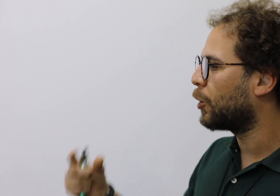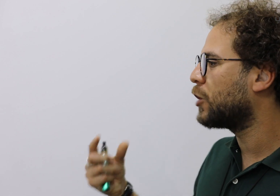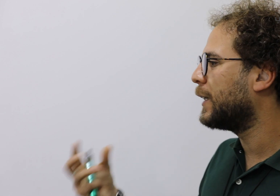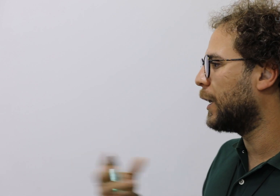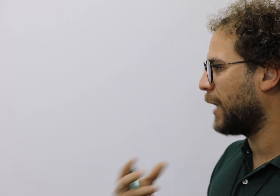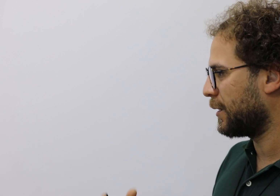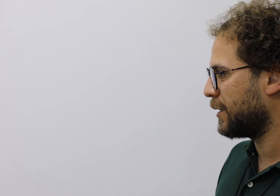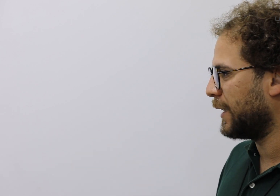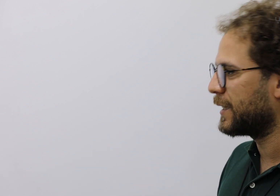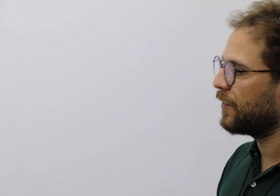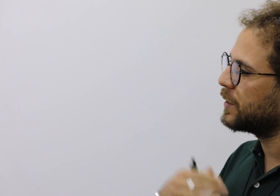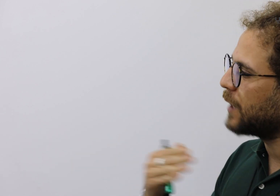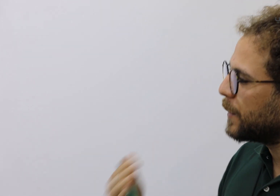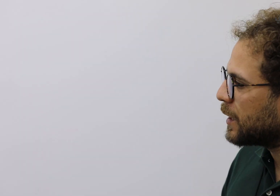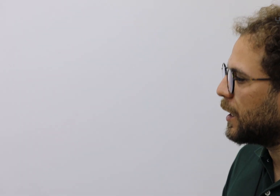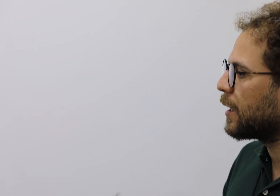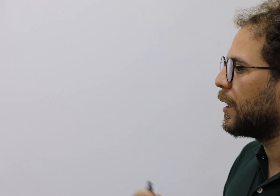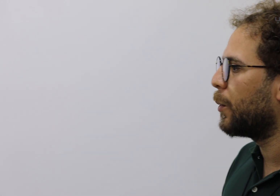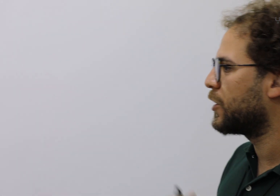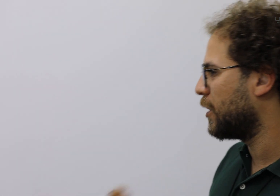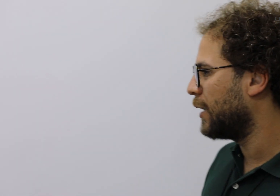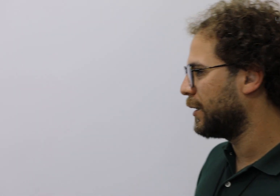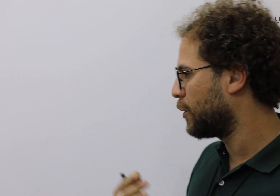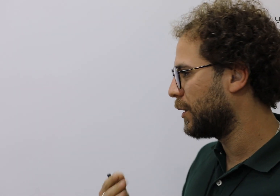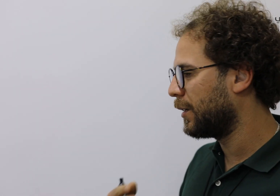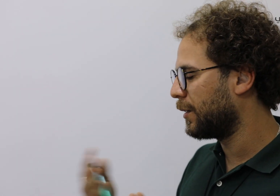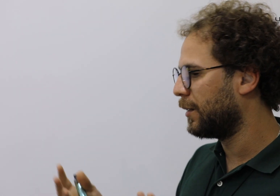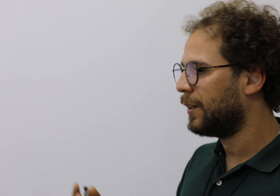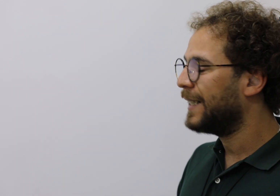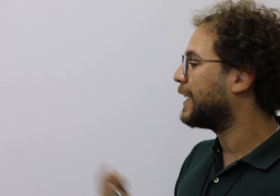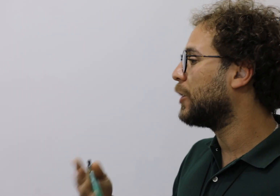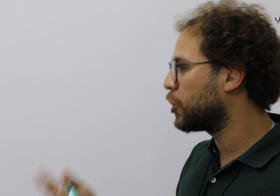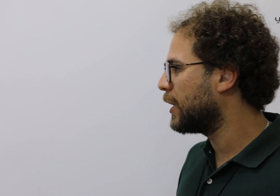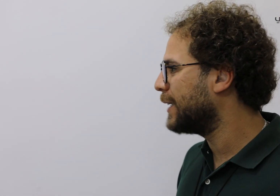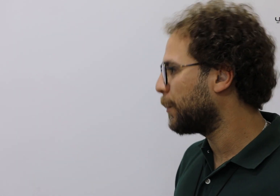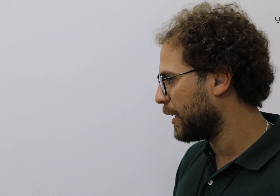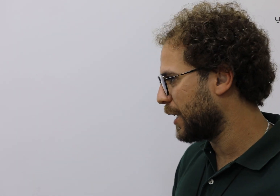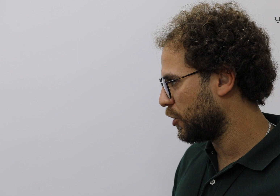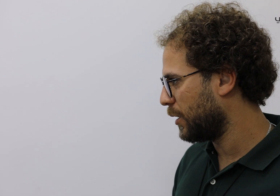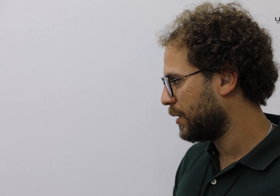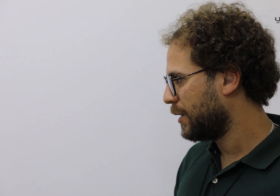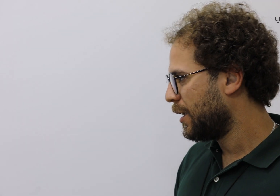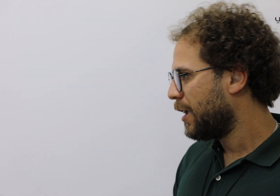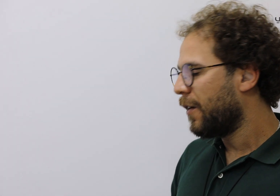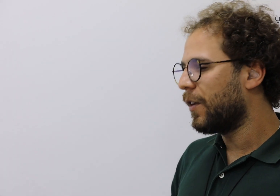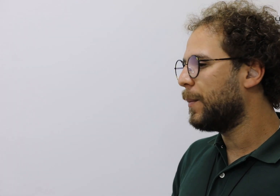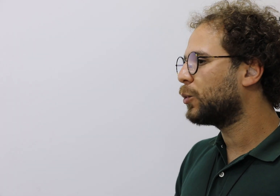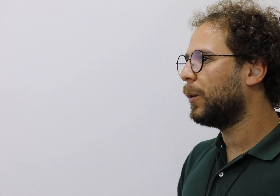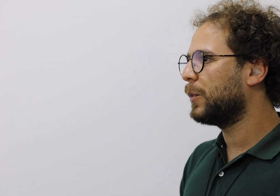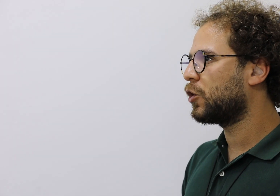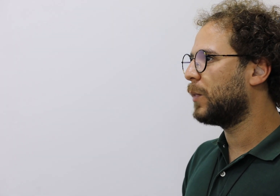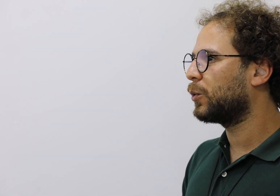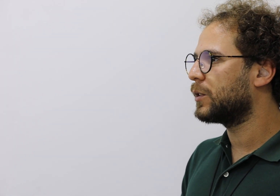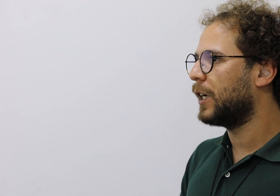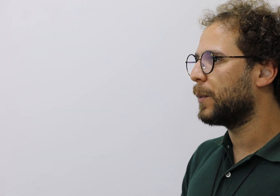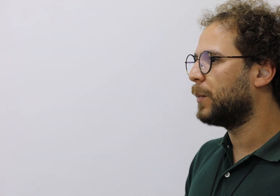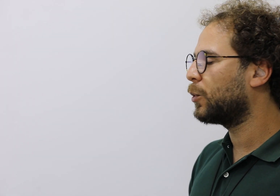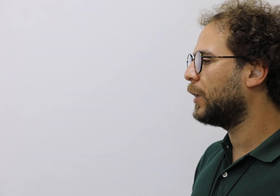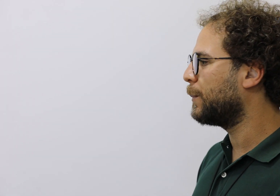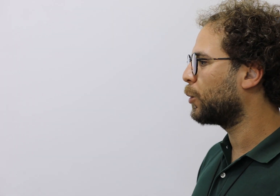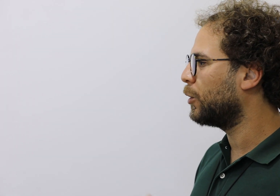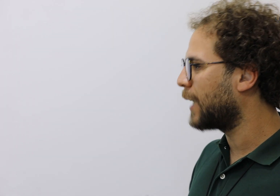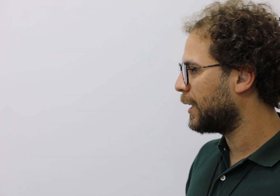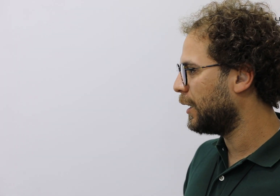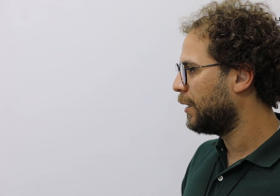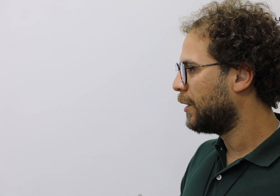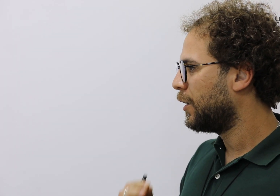هات التوجهية اللي بتحدد يعني كيف تعمل سيارة او اشياء تكنولوجيا اللي انت بتحتاجيها. فموضوع مش موضوع صار بس موضوع